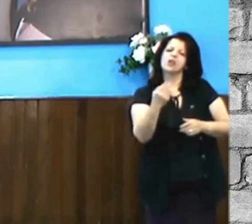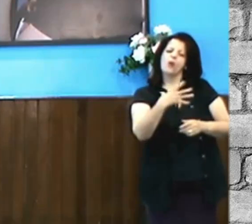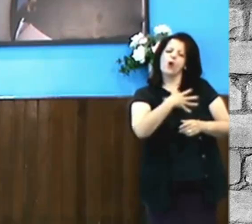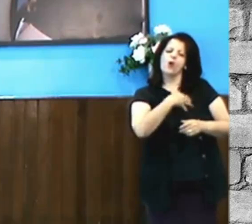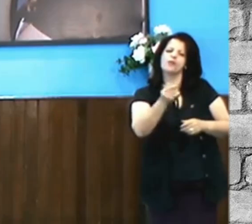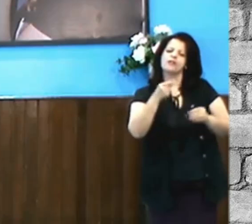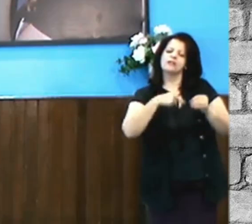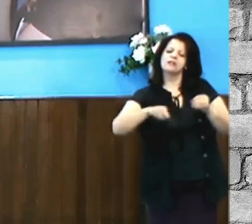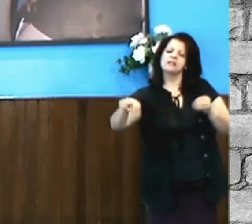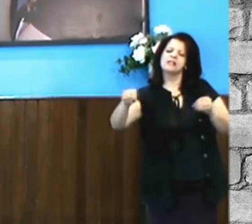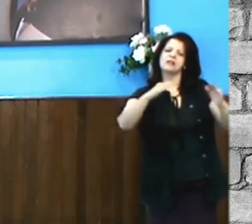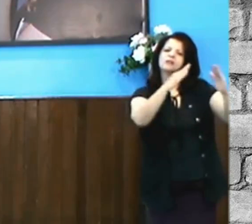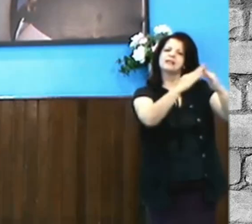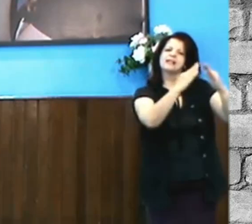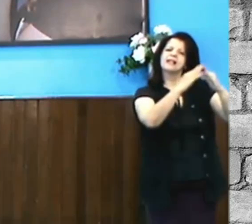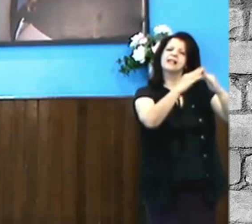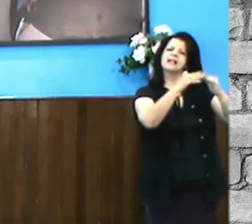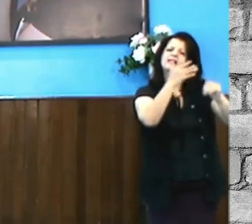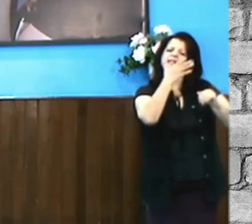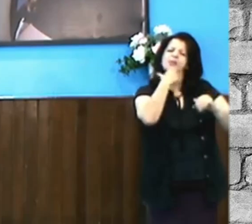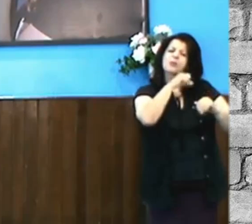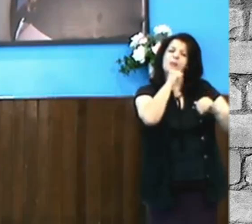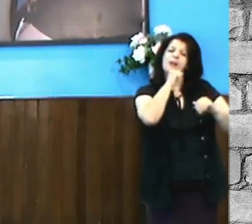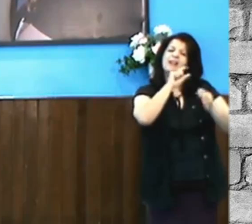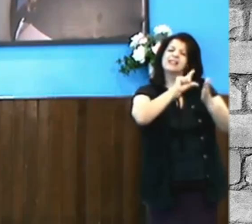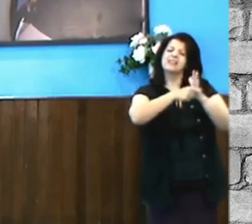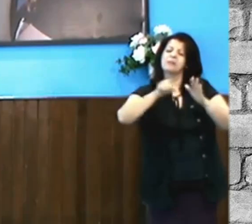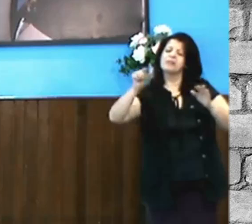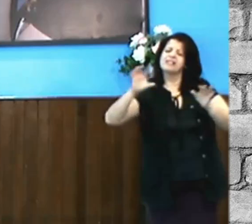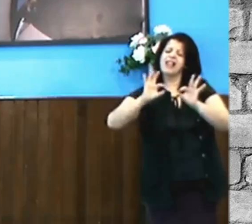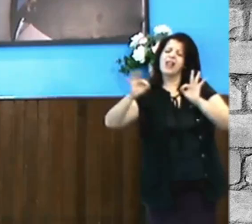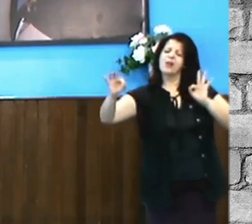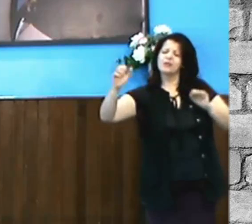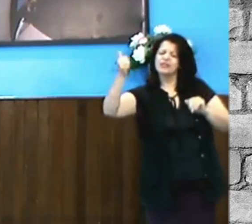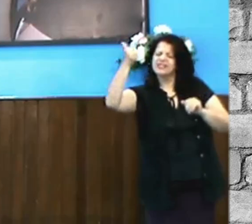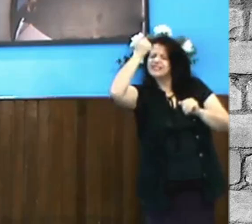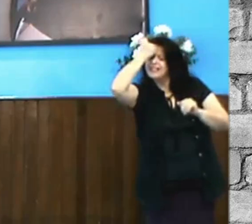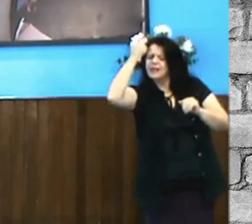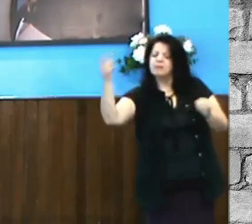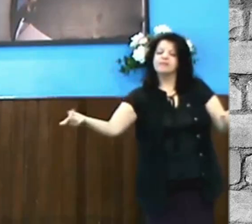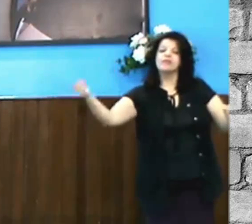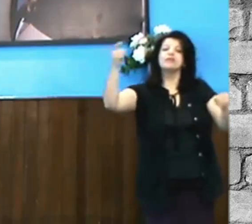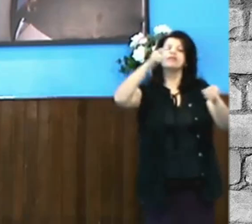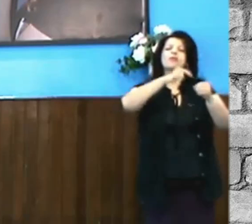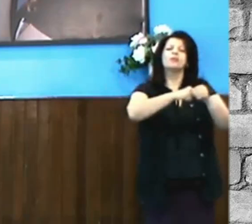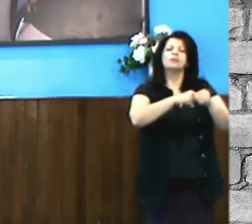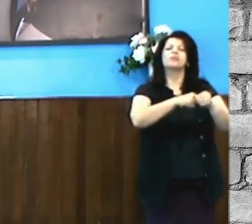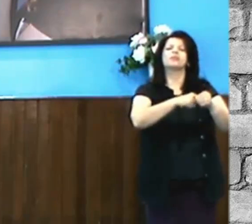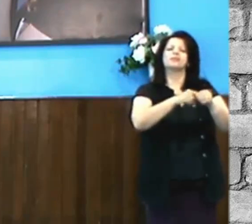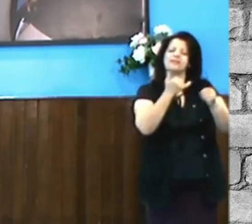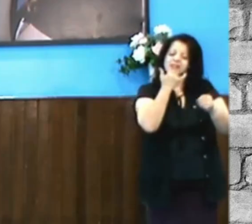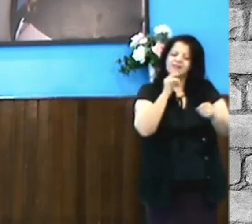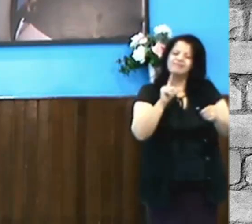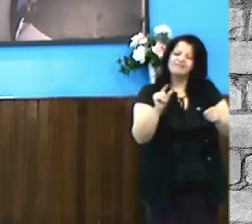pelo poder de Deus, mediante a nossa confissão e fé no sangue de Jesus Cristo, que é o